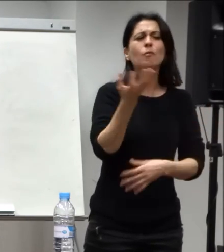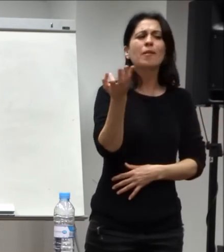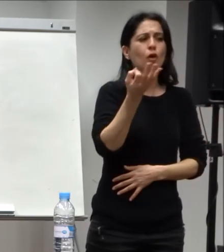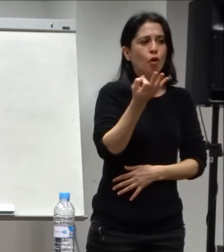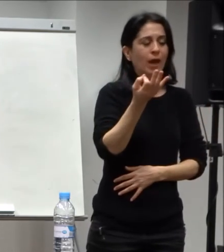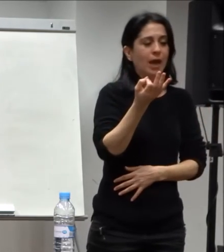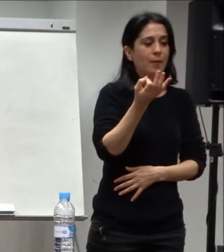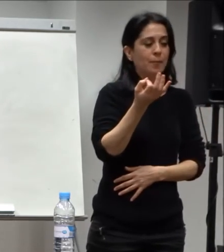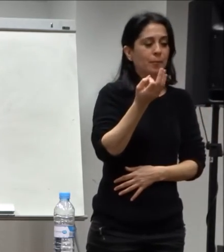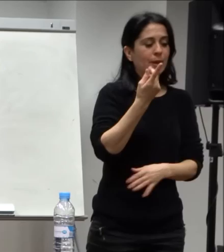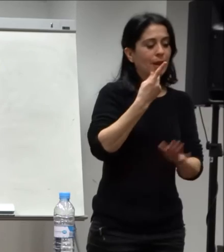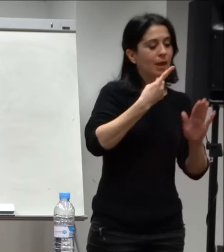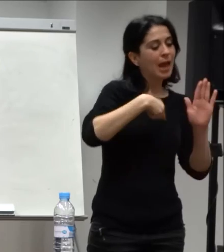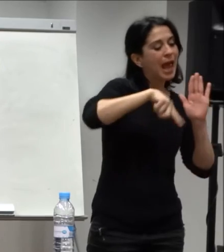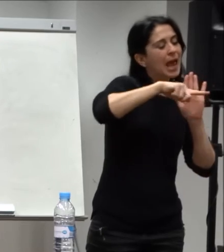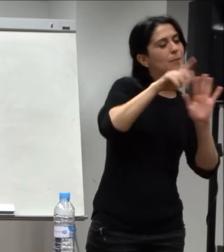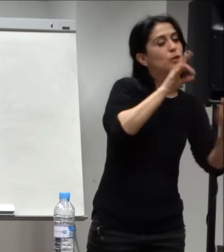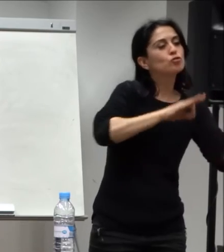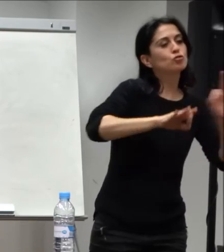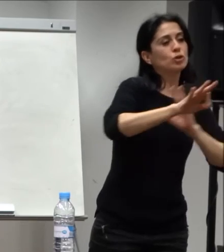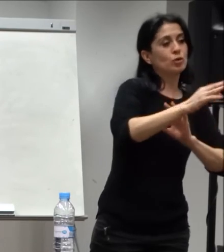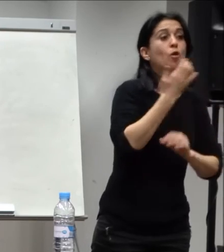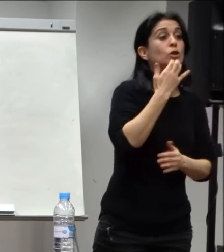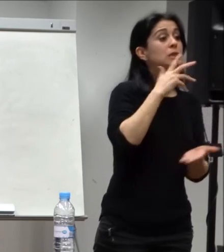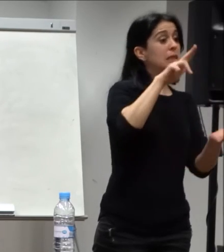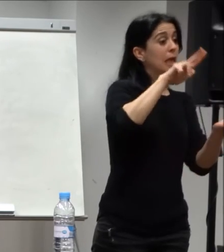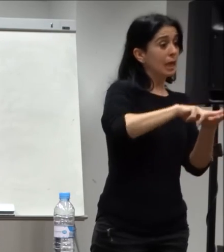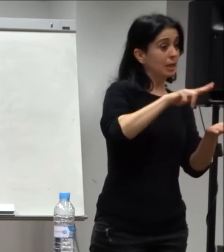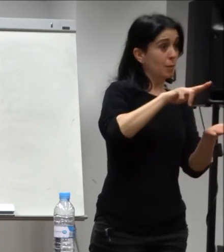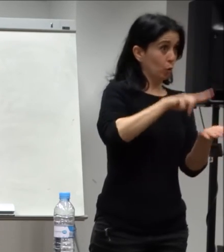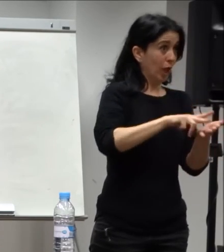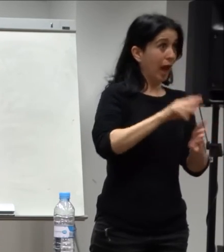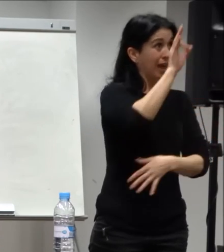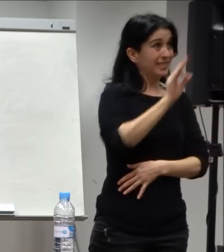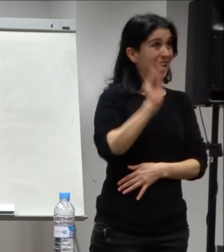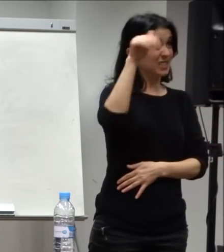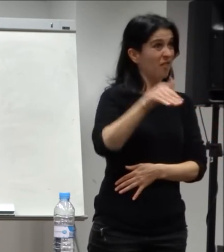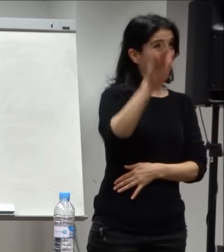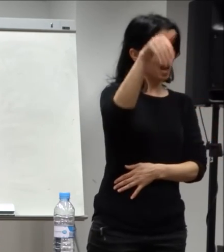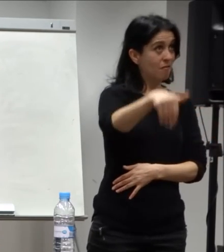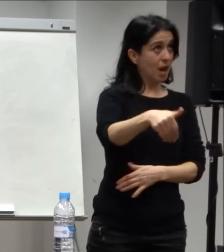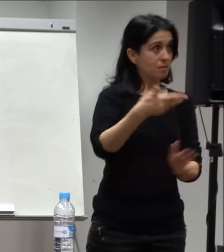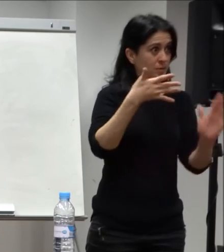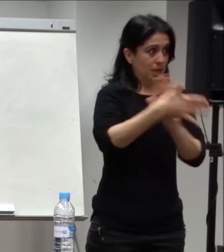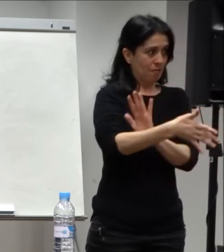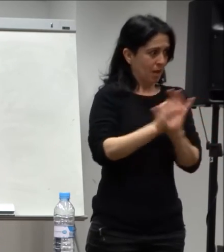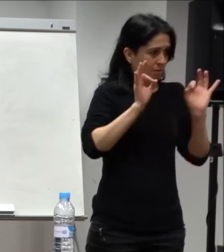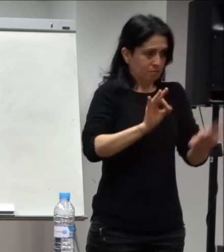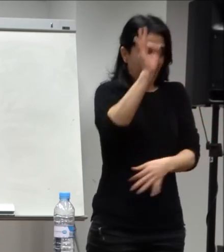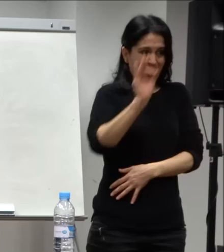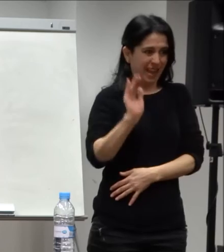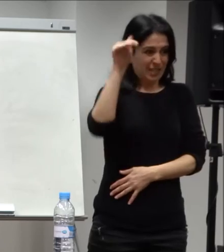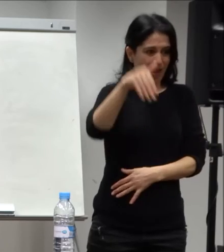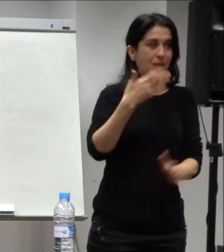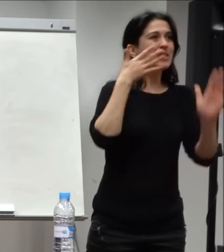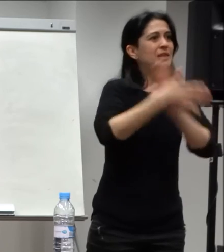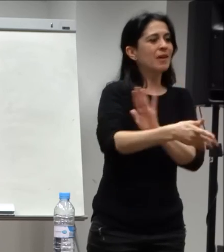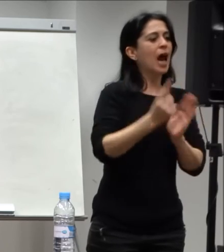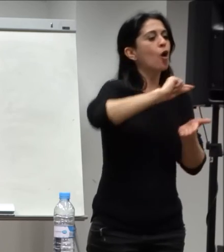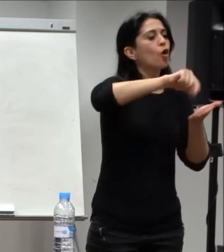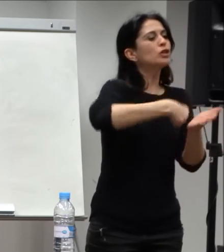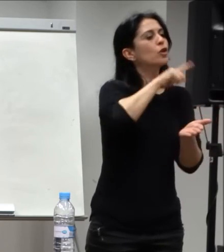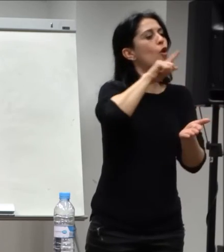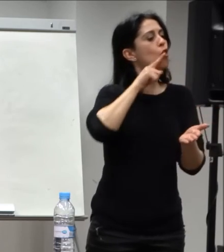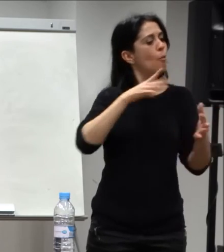decir, si uno firma una hipoteca de interés variable, lo más importante que hay ahí que es el interés variable. Es, por tanto, un claro elemento constitutivo. ¿Y qué